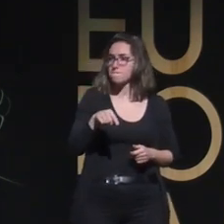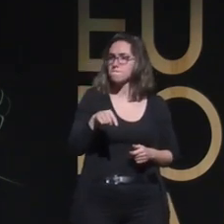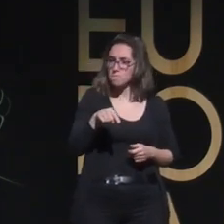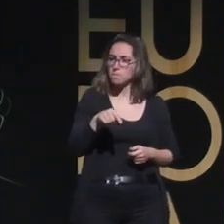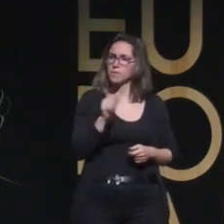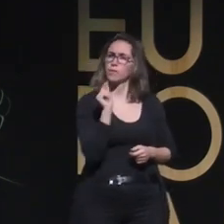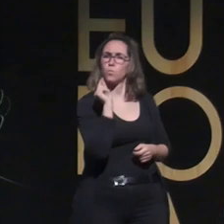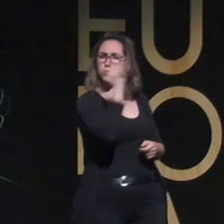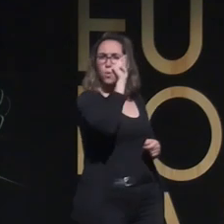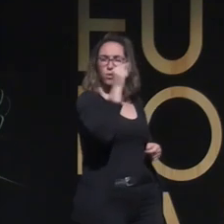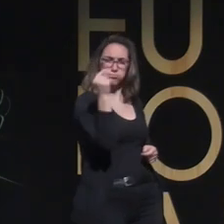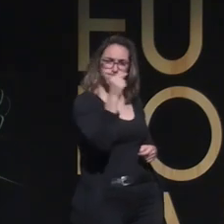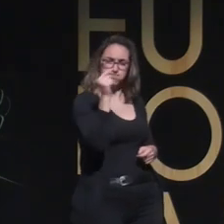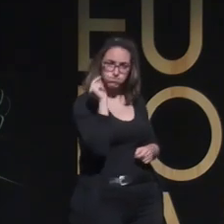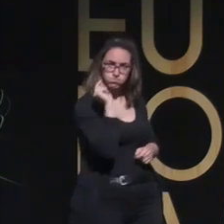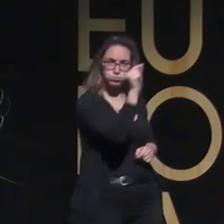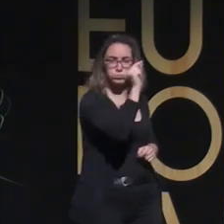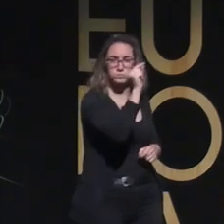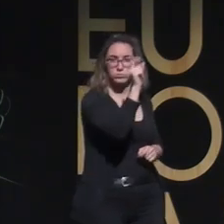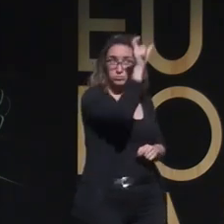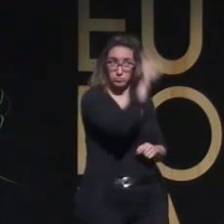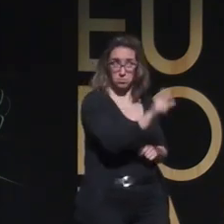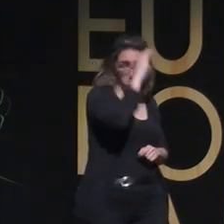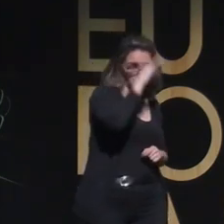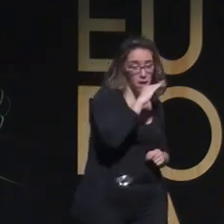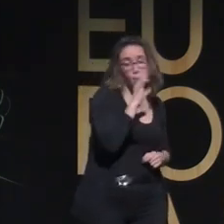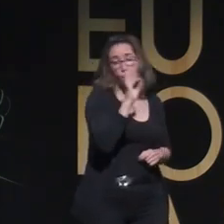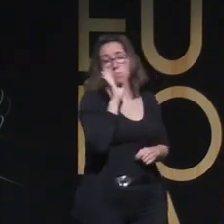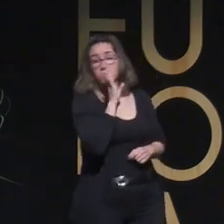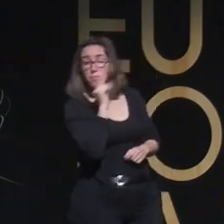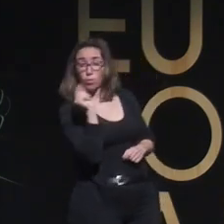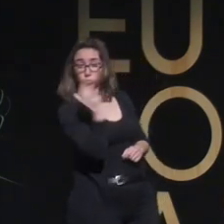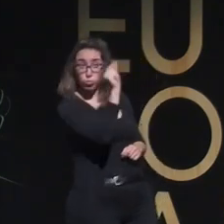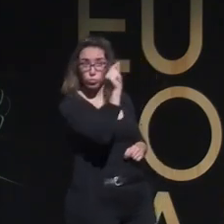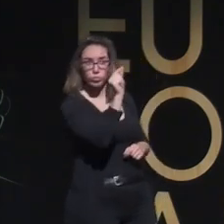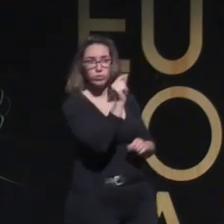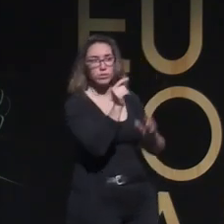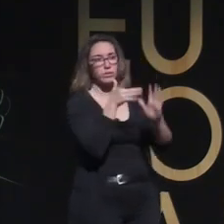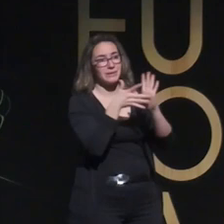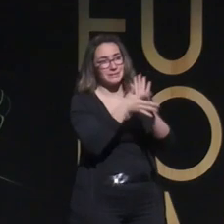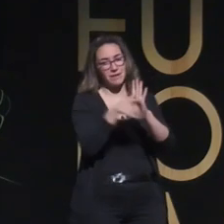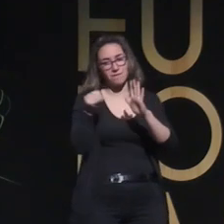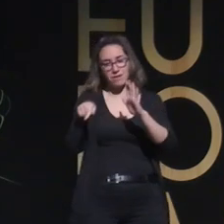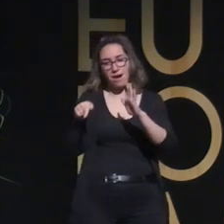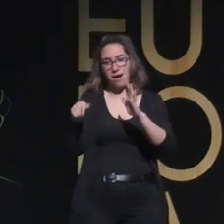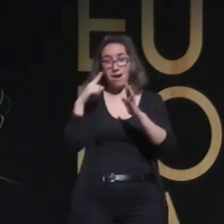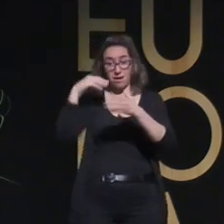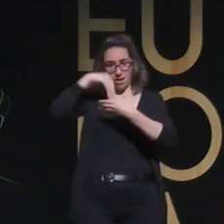descalificar de alguna manera a un padre o una madre, es que está sobre los hombros de otro adulto que le sustenta.